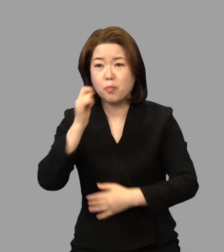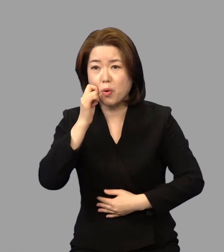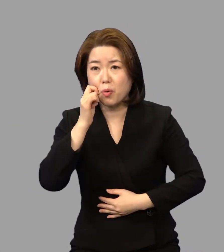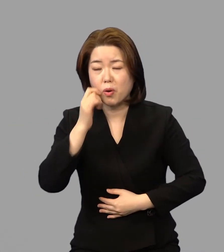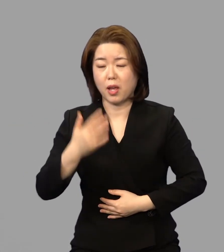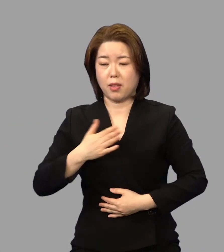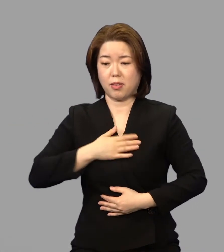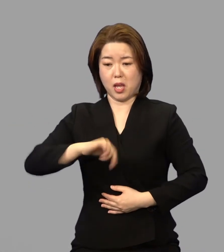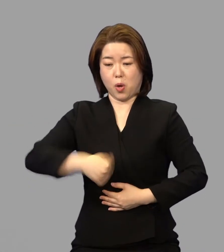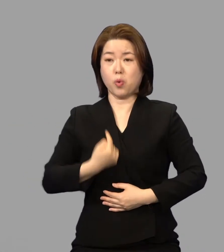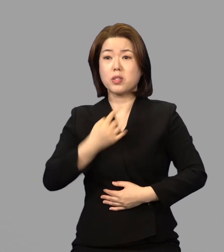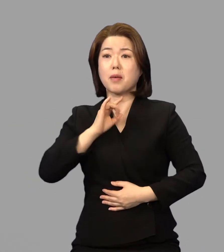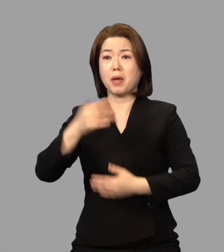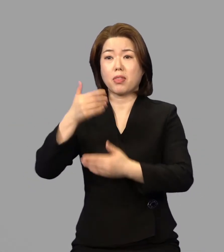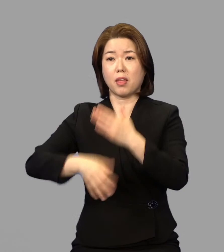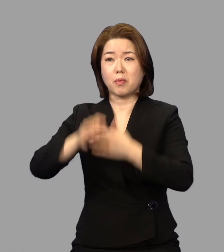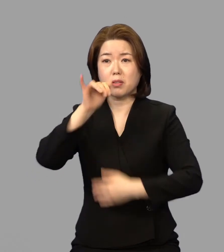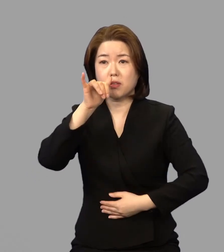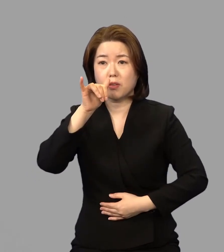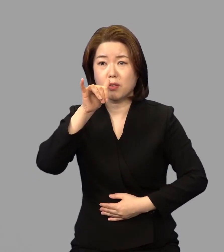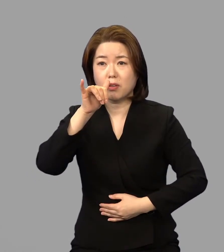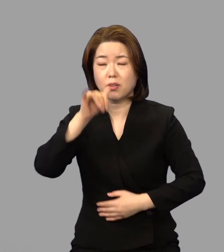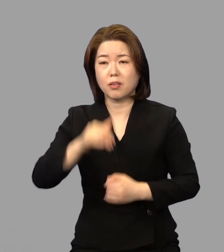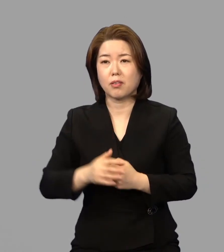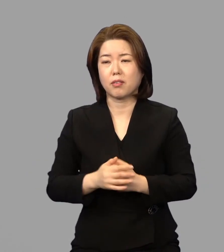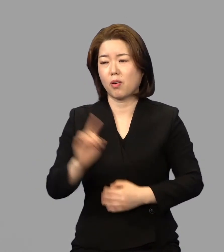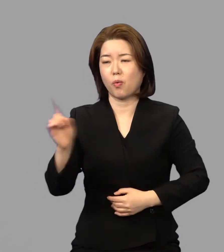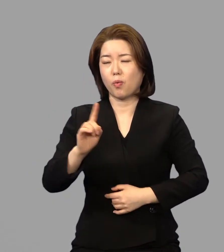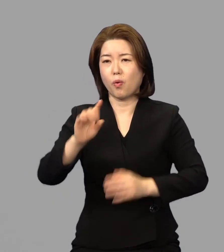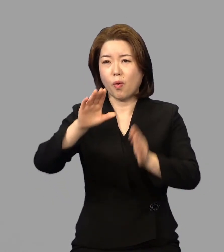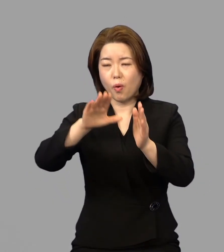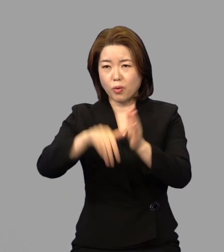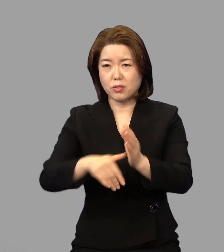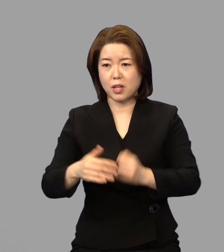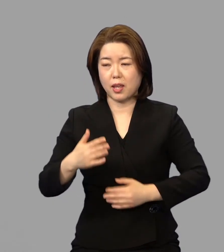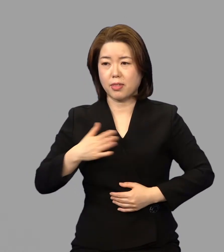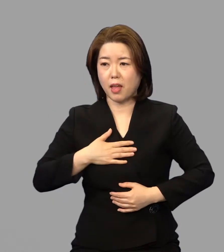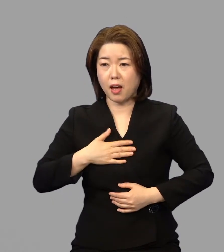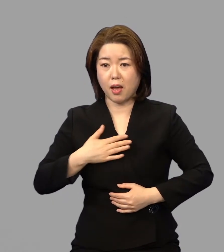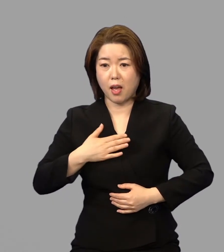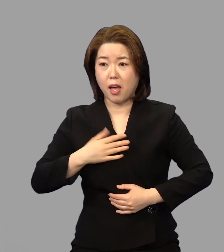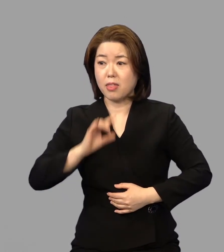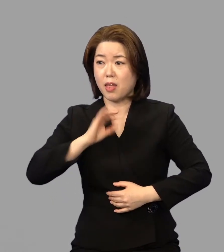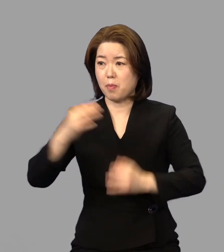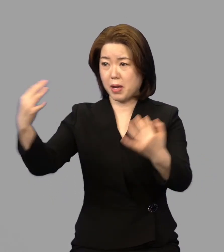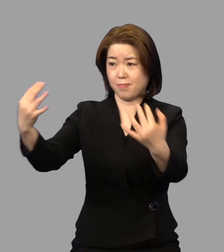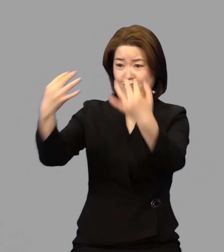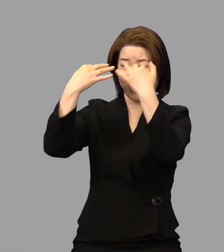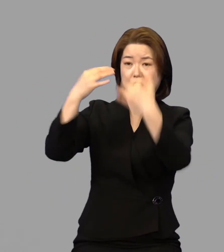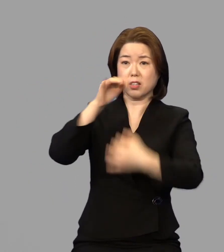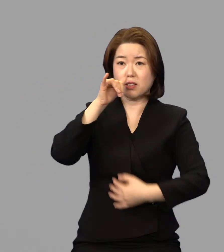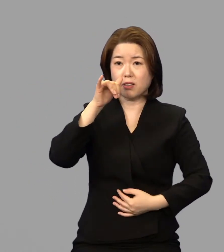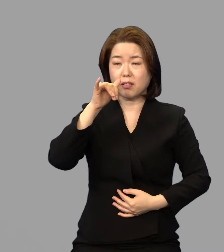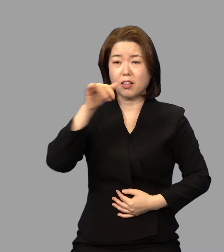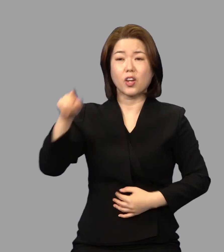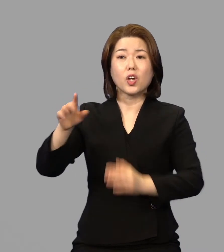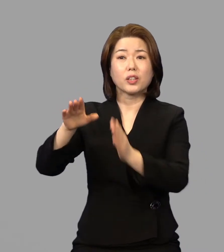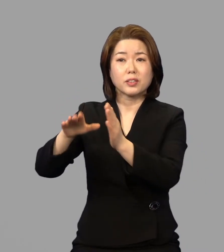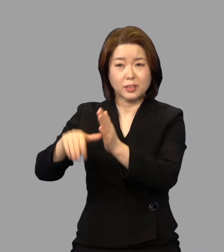나 혼자만 남아. 어느덧 사람들이 다 나를 주목해요. 그럴